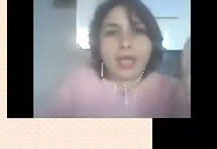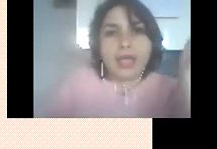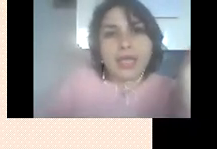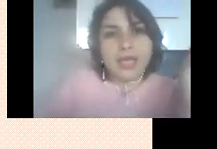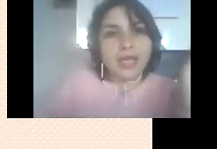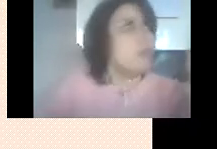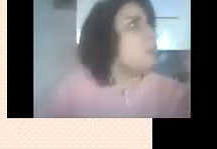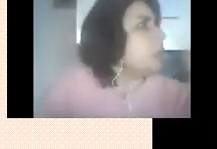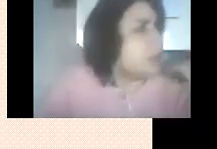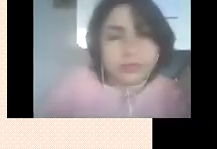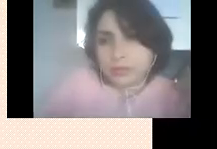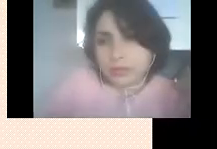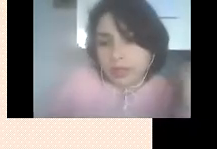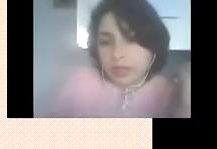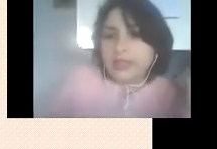Ya,